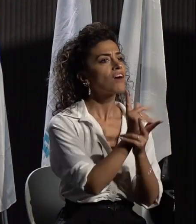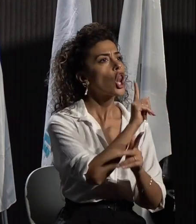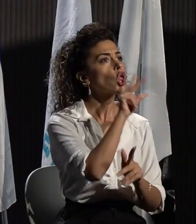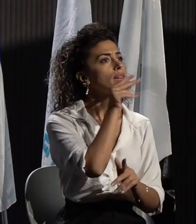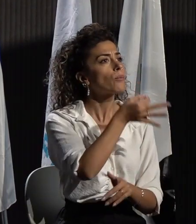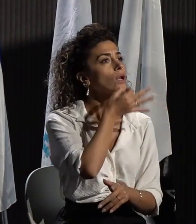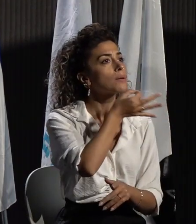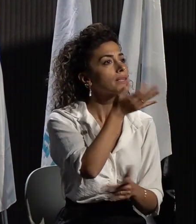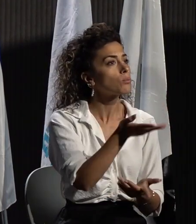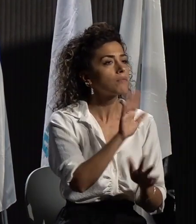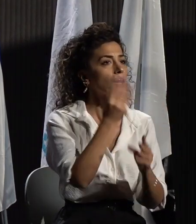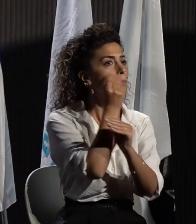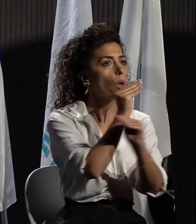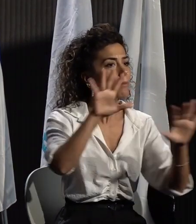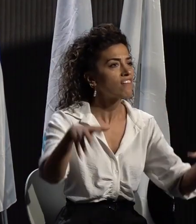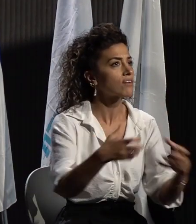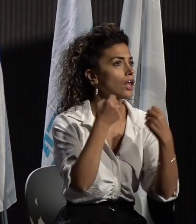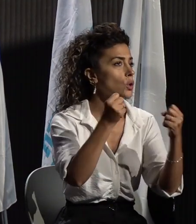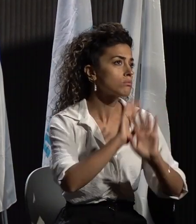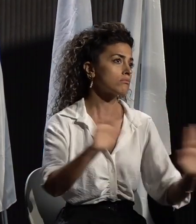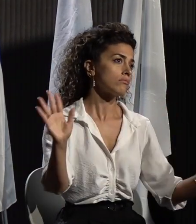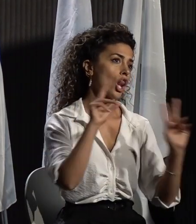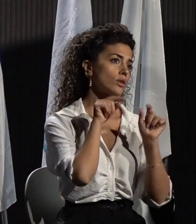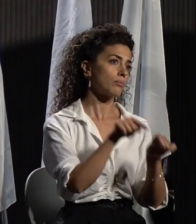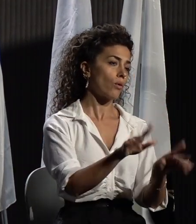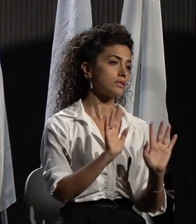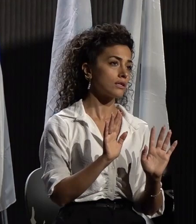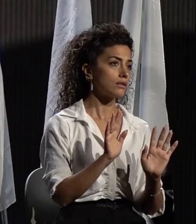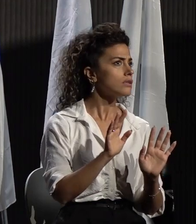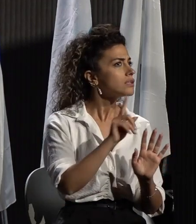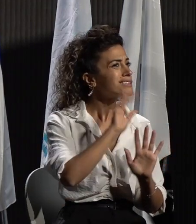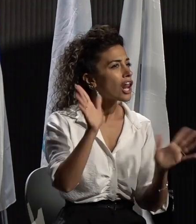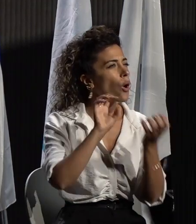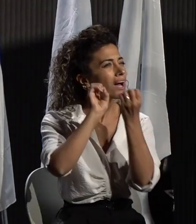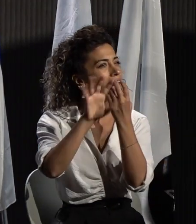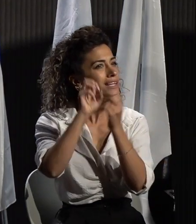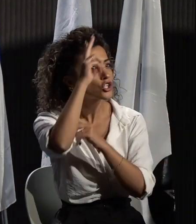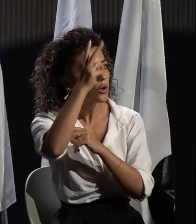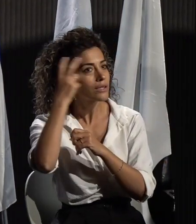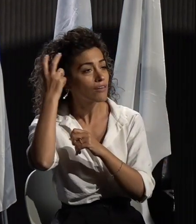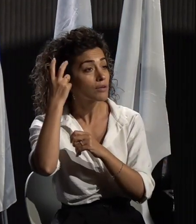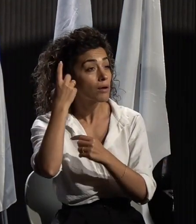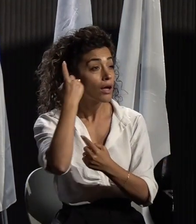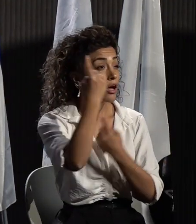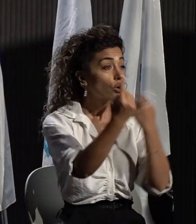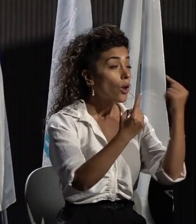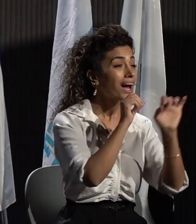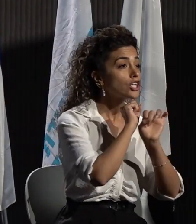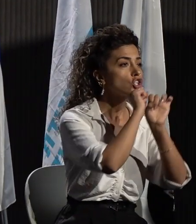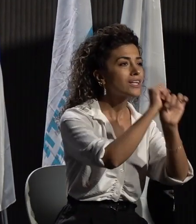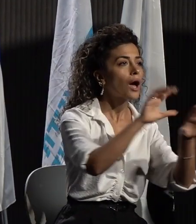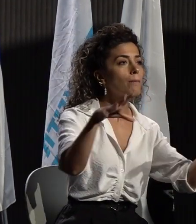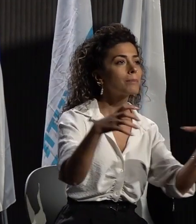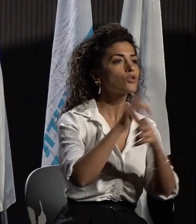ובהצהרות, ובוודאי בהפגנות, שלא רק כלי תקשורת ערביים שידרו. כל מי שתמך בתנועות חרם